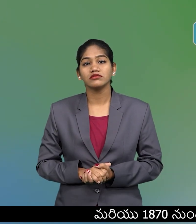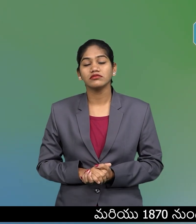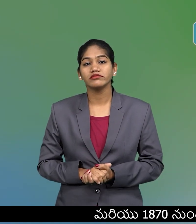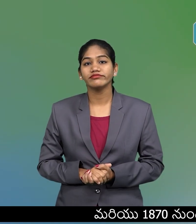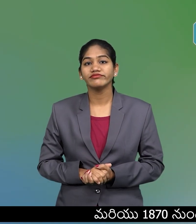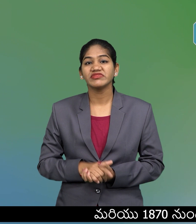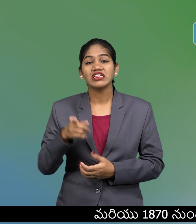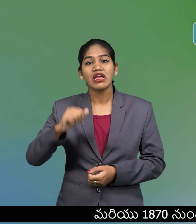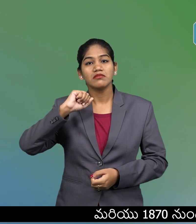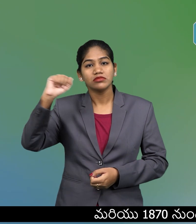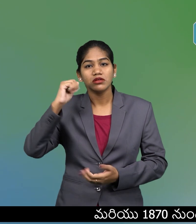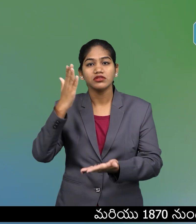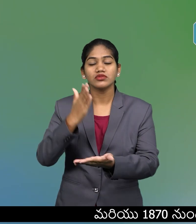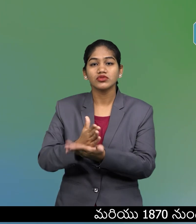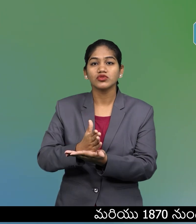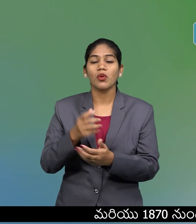నుండి తరచుగా సమ్మెలు చేశారు.